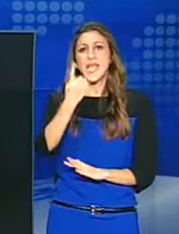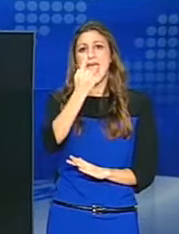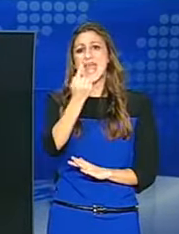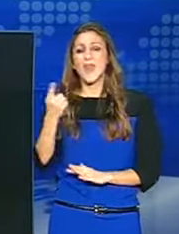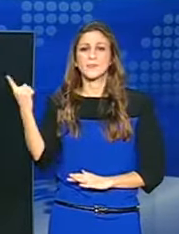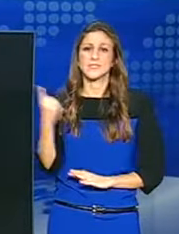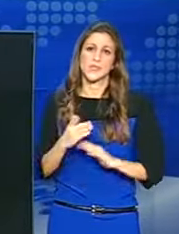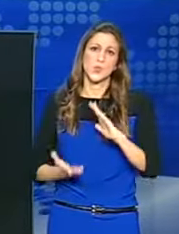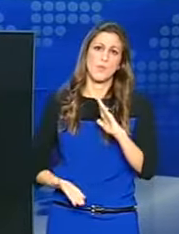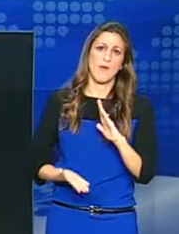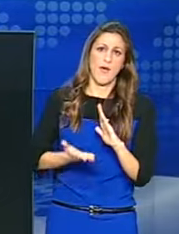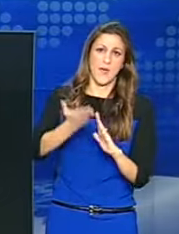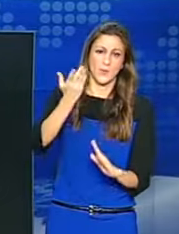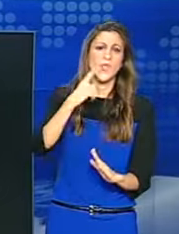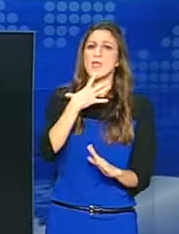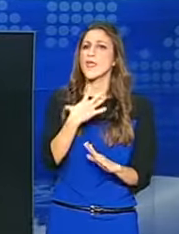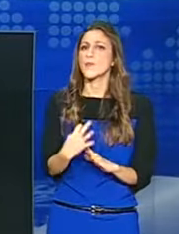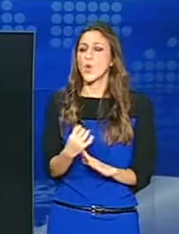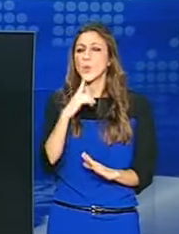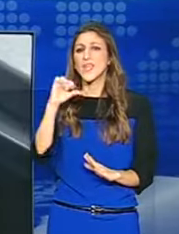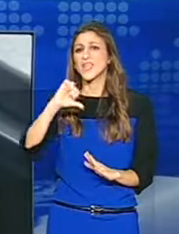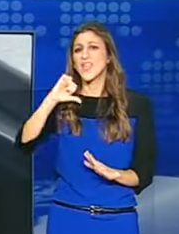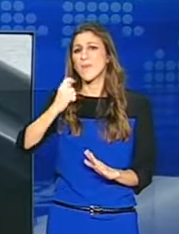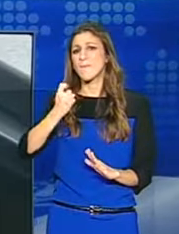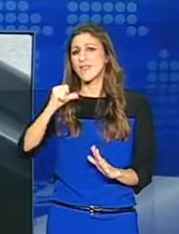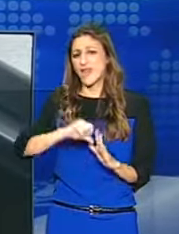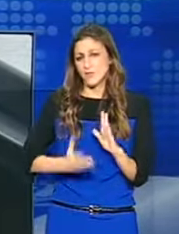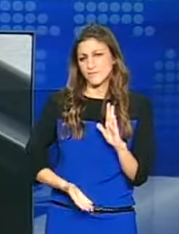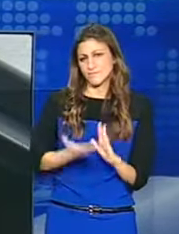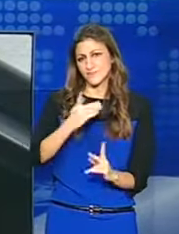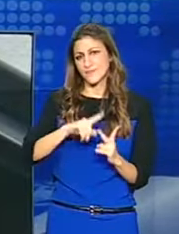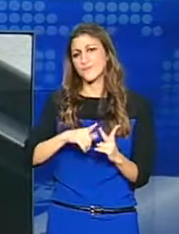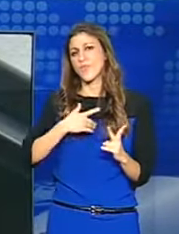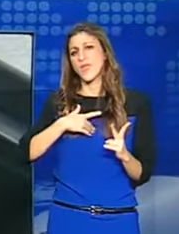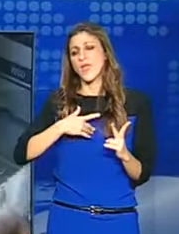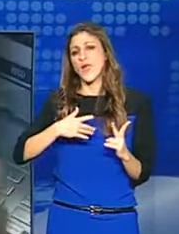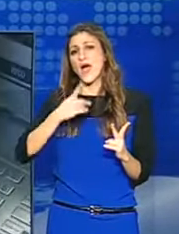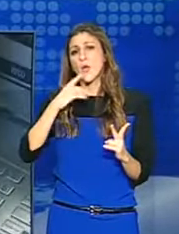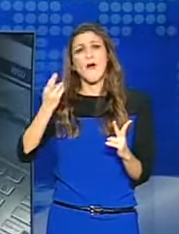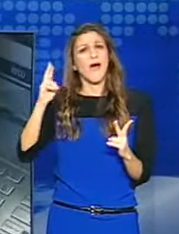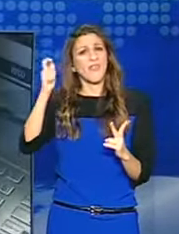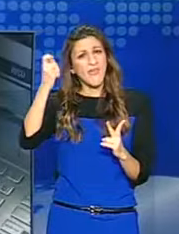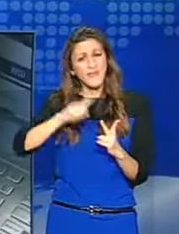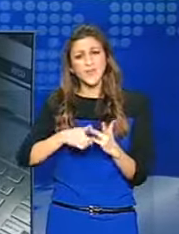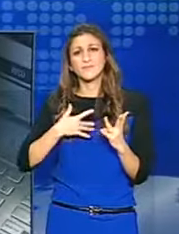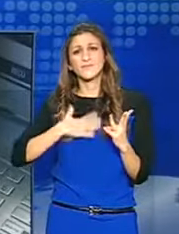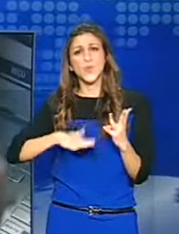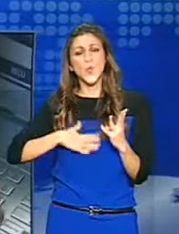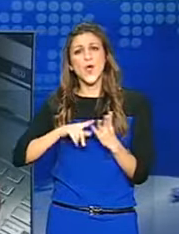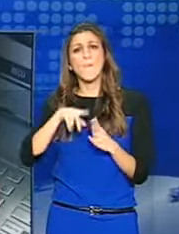1,5% αυτό οφείλεται κυρίως στην αύξηση των τιμών στο πετρέλαιο θέρμανσης τον ηλεκτρισμό την ένδυση και την υπόδυση και τις